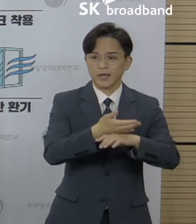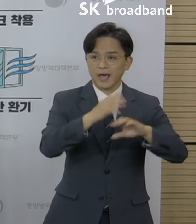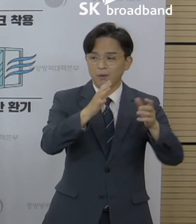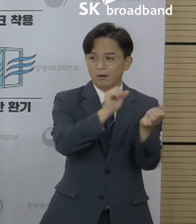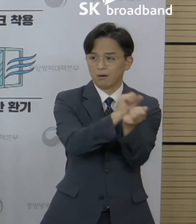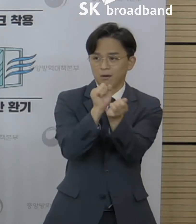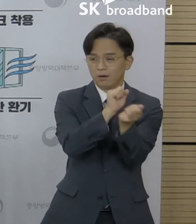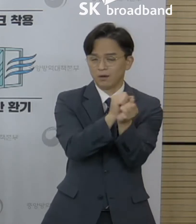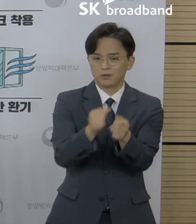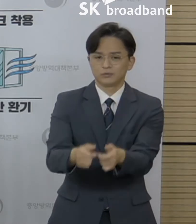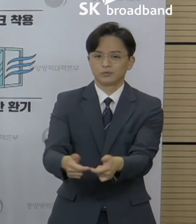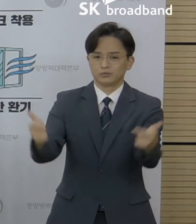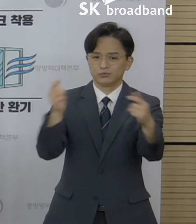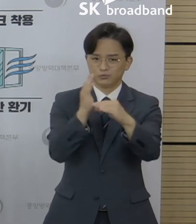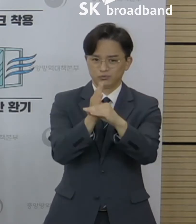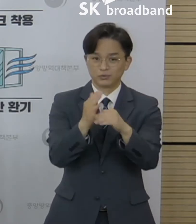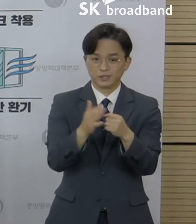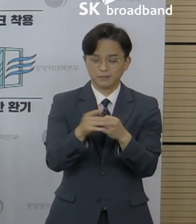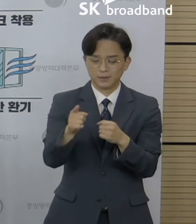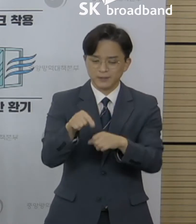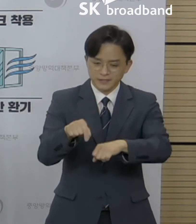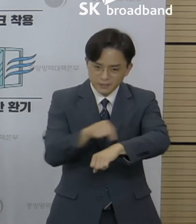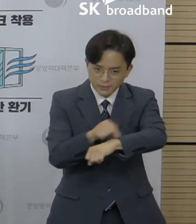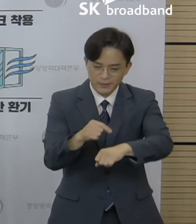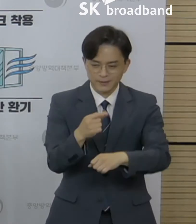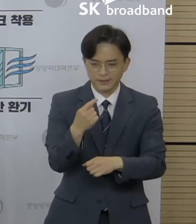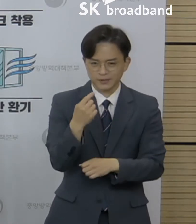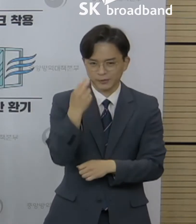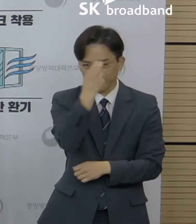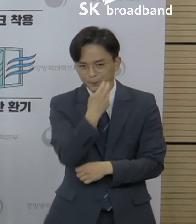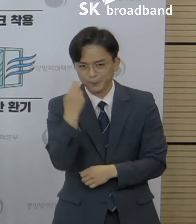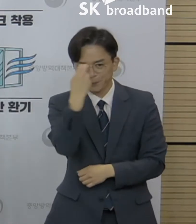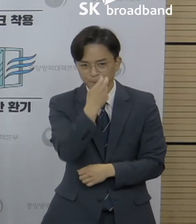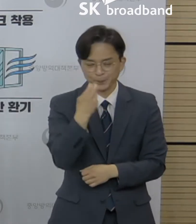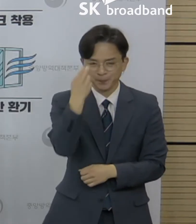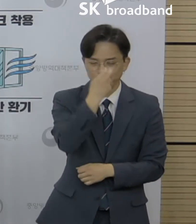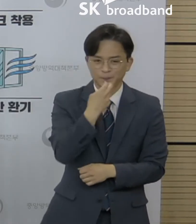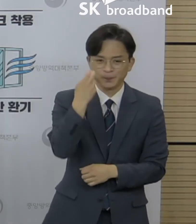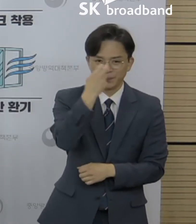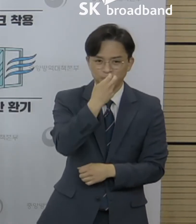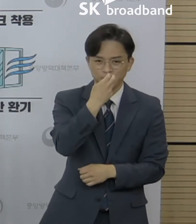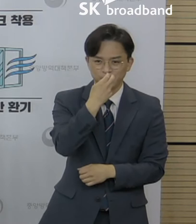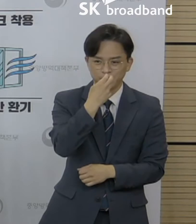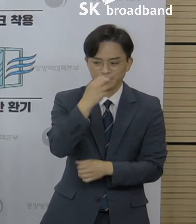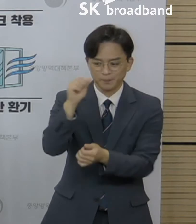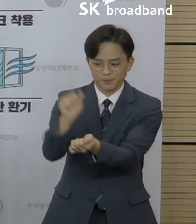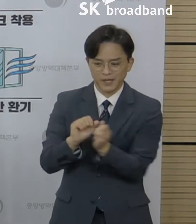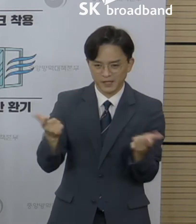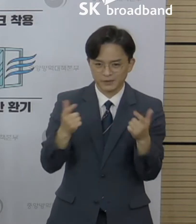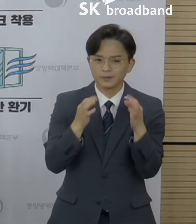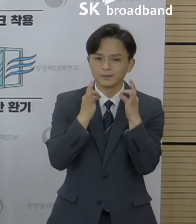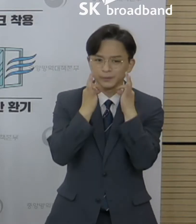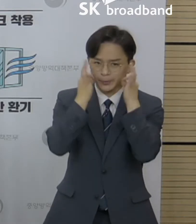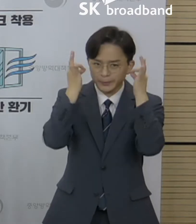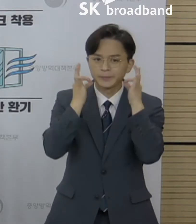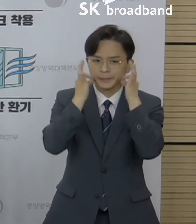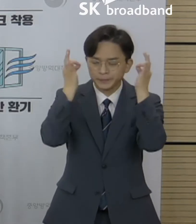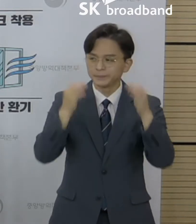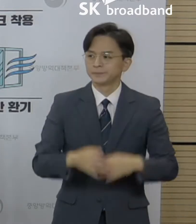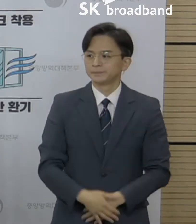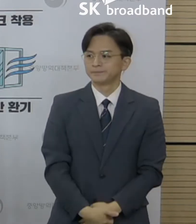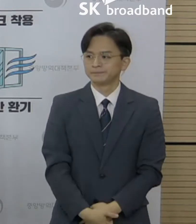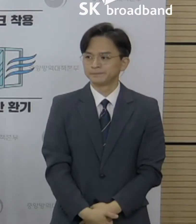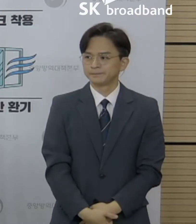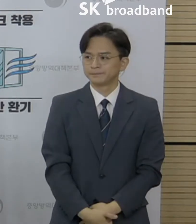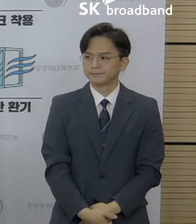때문에 지속적으로 그리고 철저히 모니터링하여서 신속하게 대응하겠다는 말씀을 추가로 드립니다.